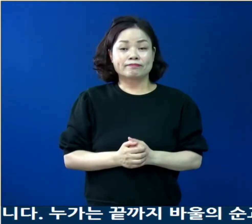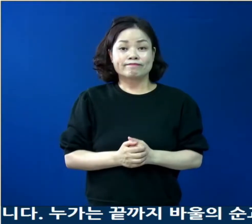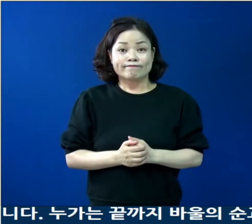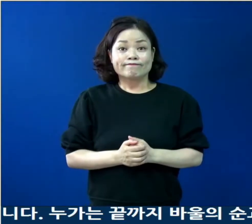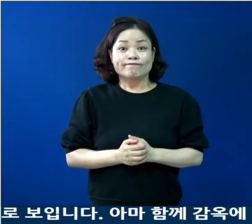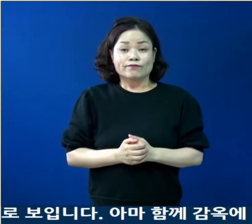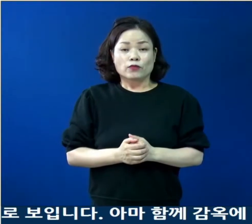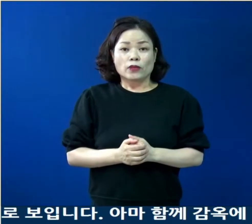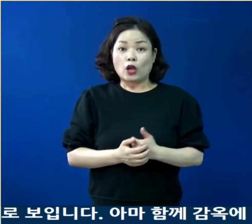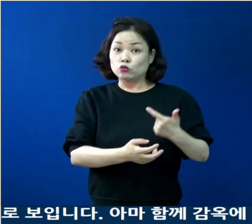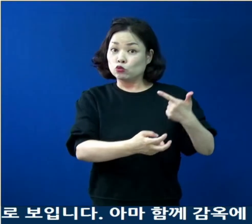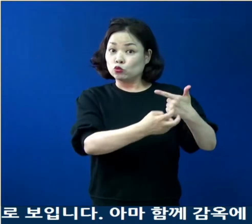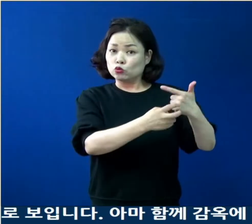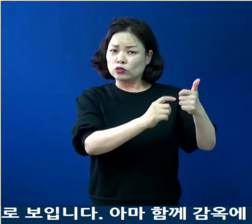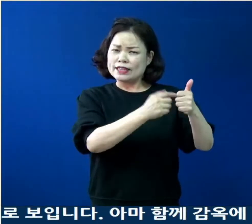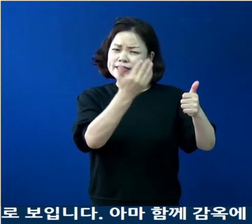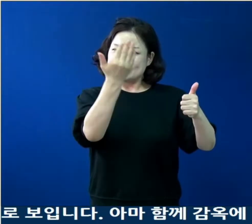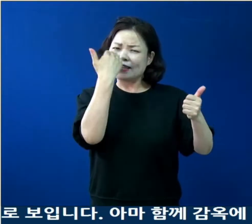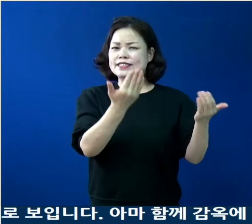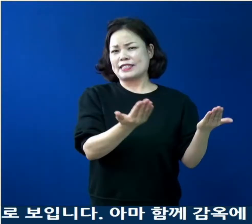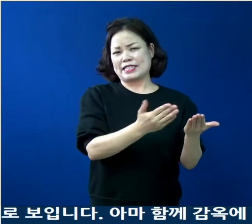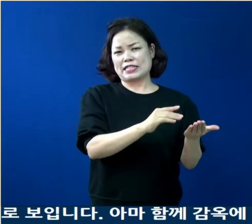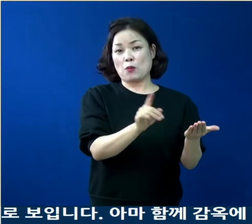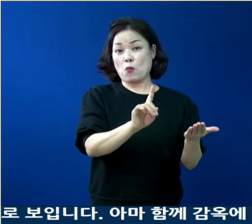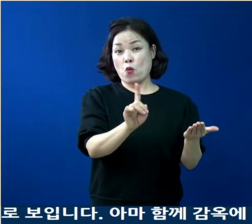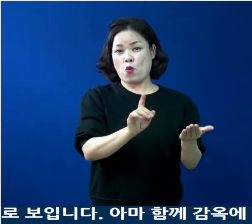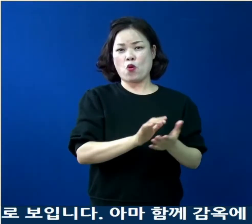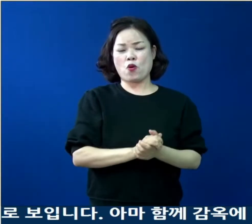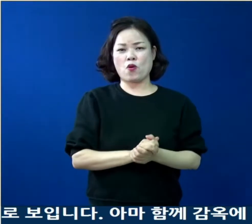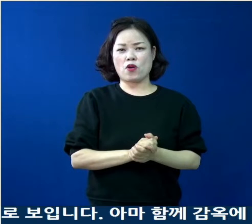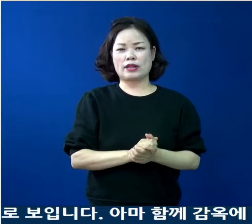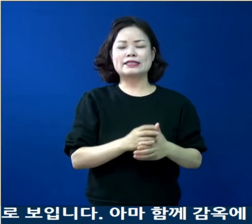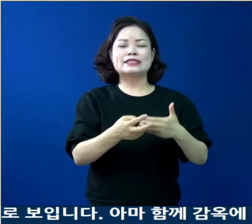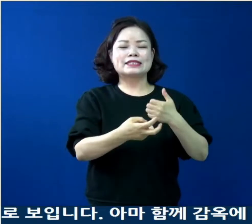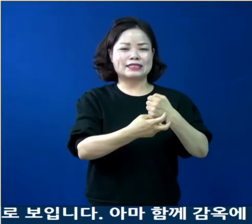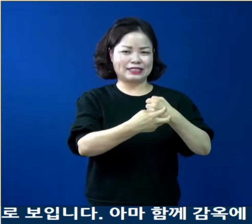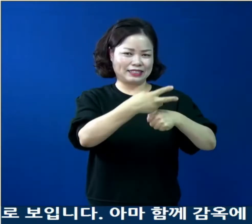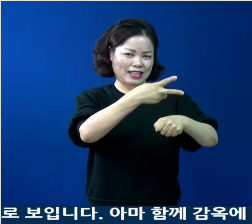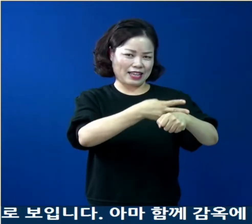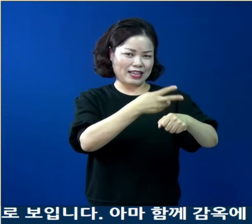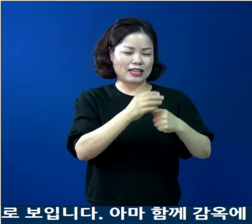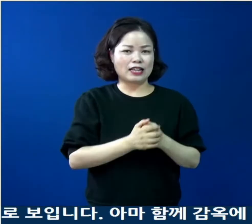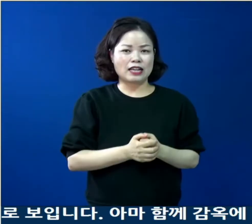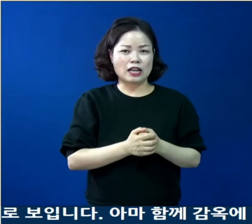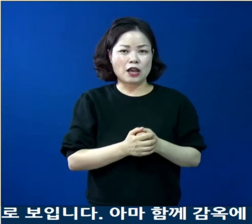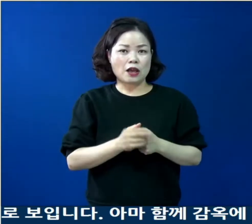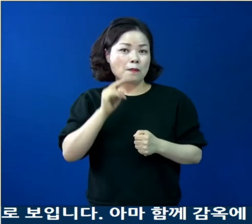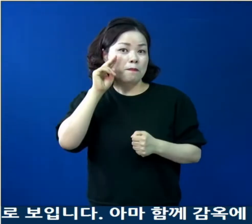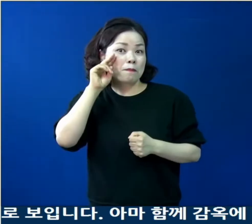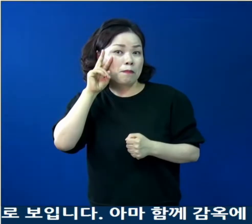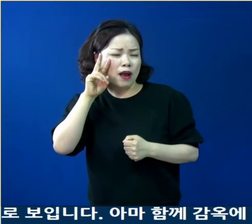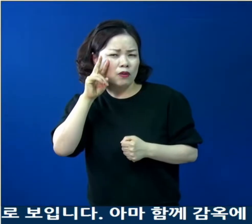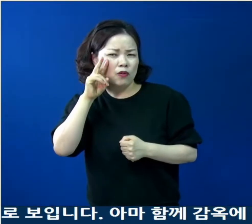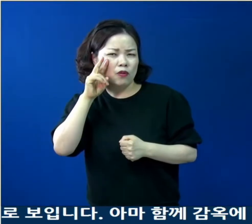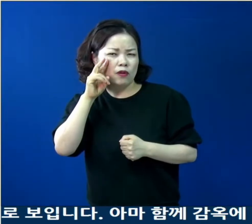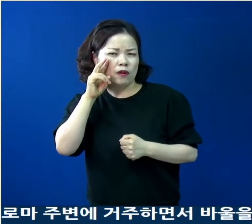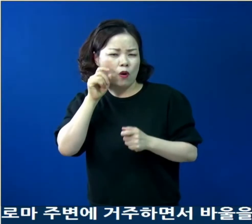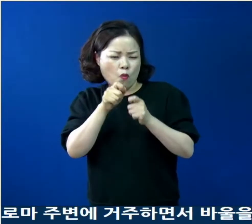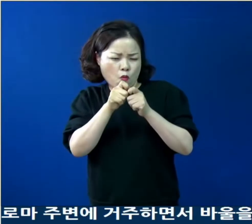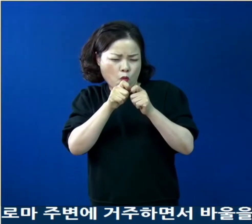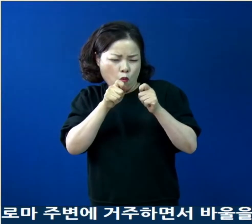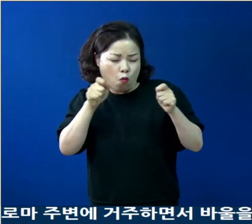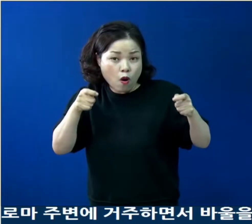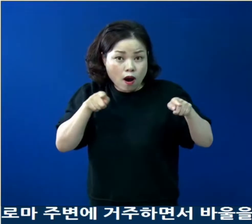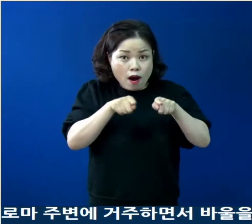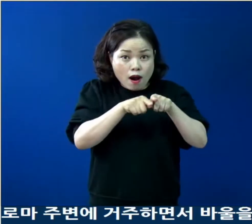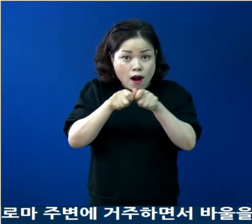어쨌든 누가의 옛 직업은 뭐였습니까? 의사였고요. 바울과 상당한 기간을 동행했고,